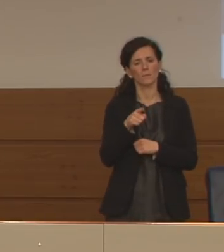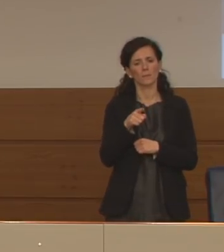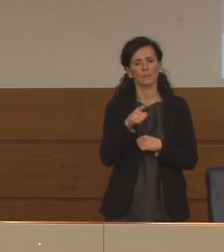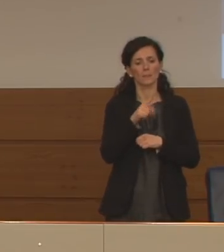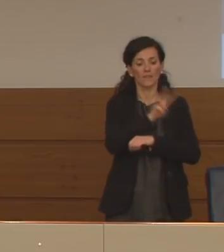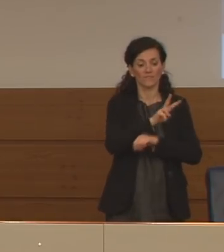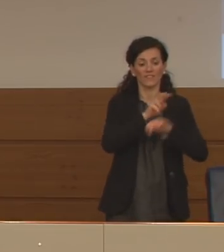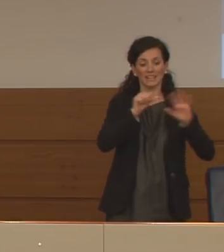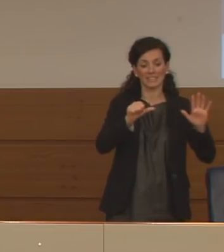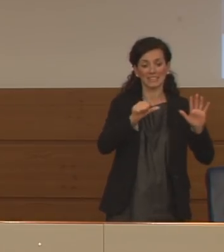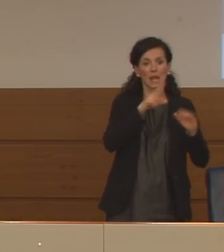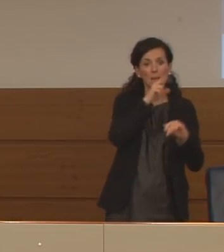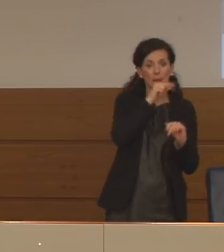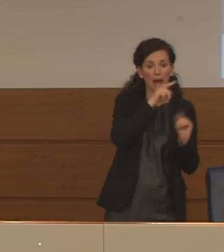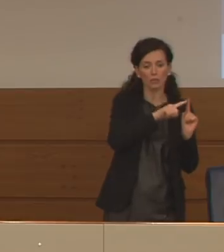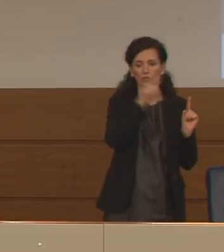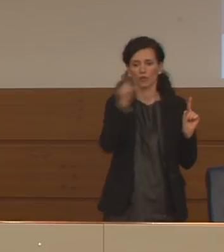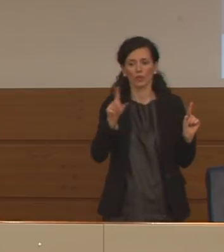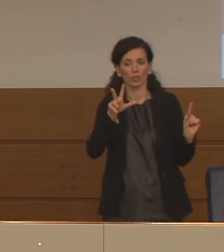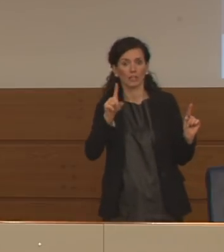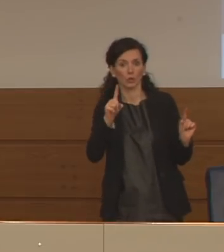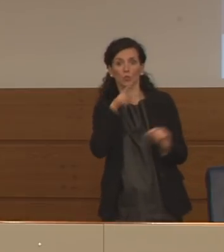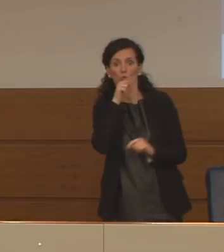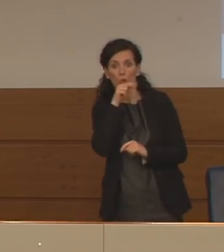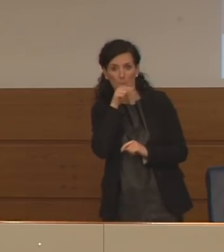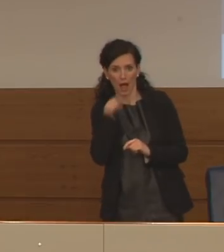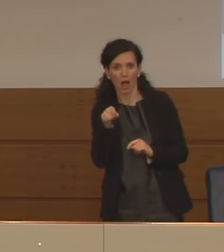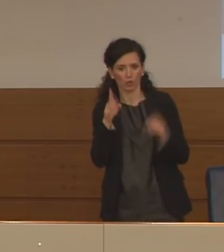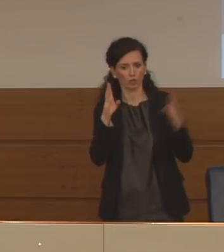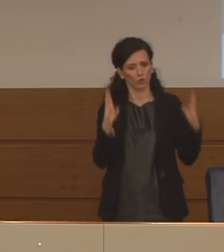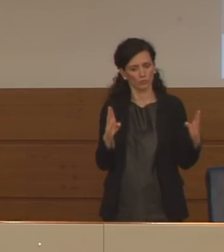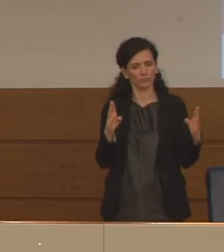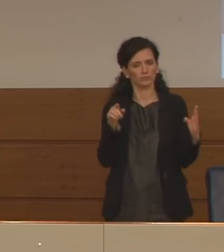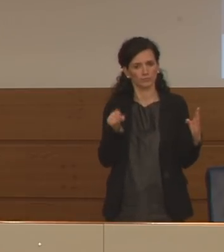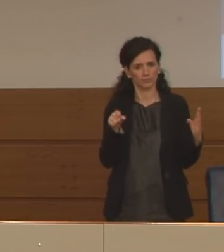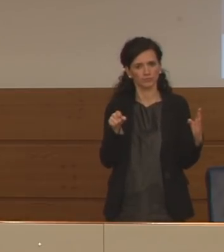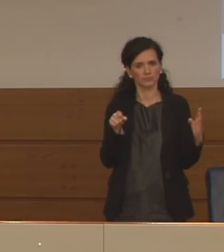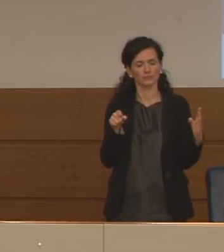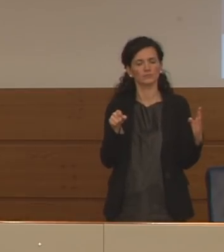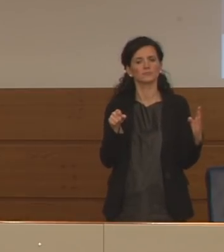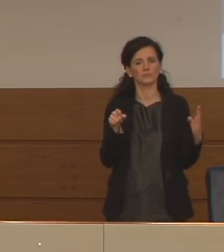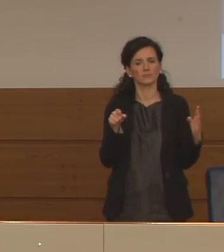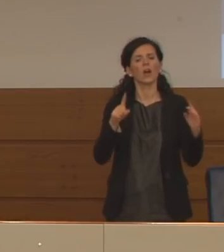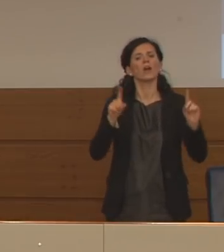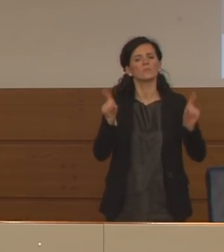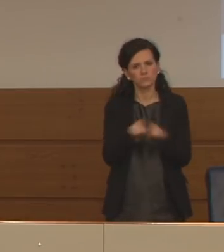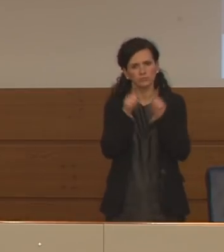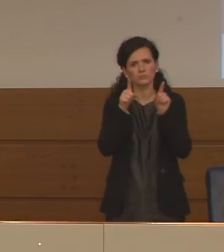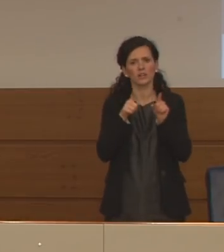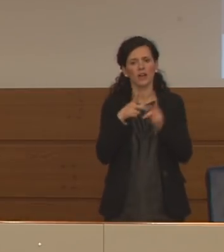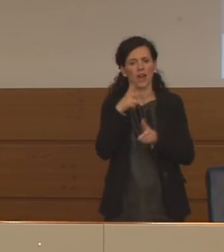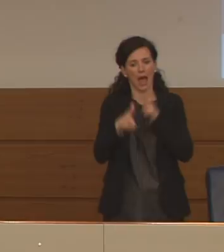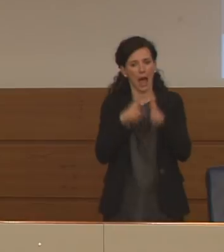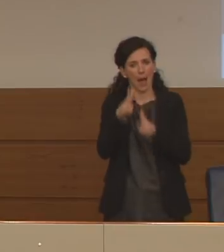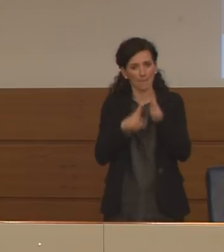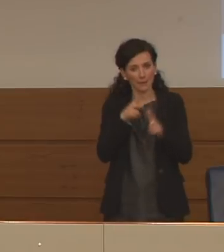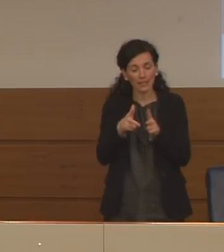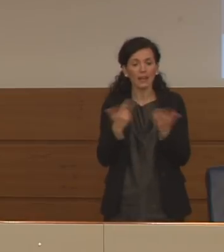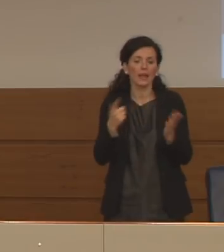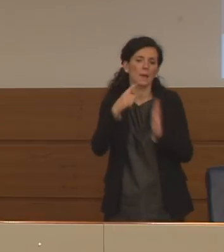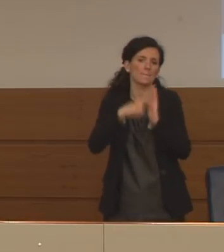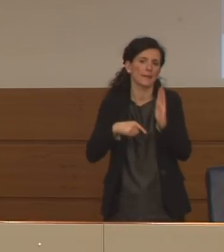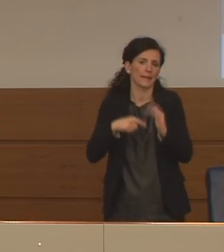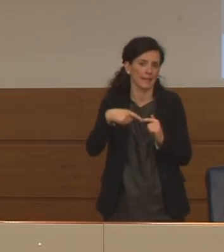26 di marzo al 31 di marzo e così accadrà anche per aprile e per i mesi a